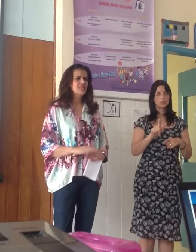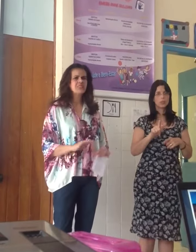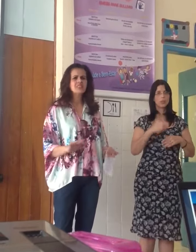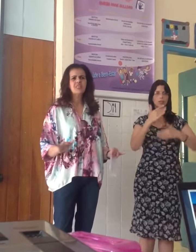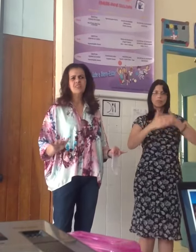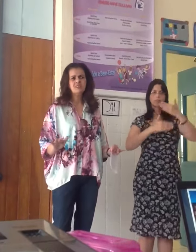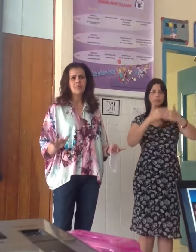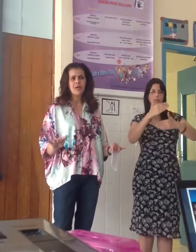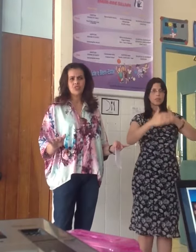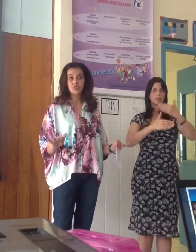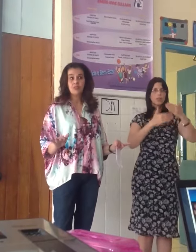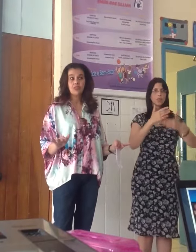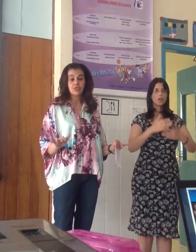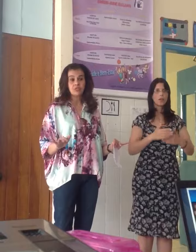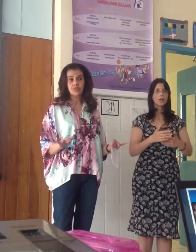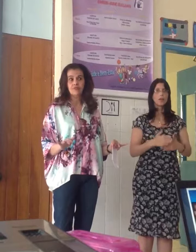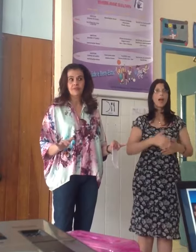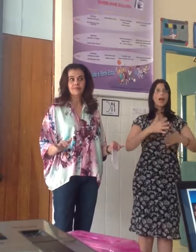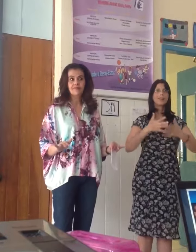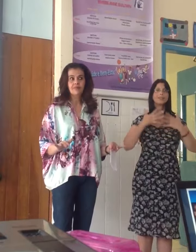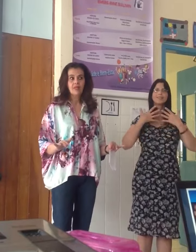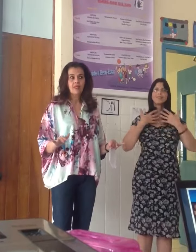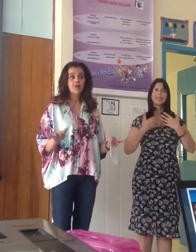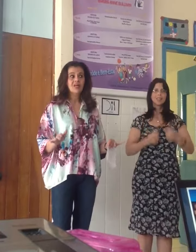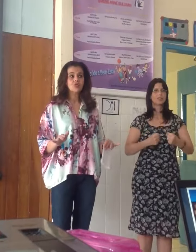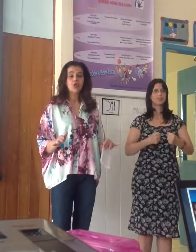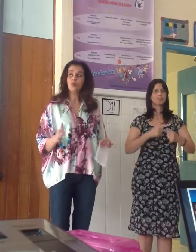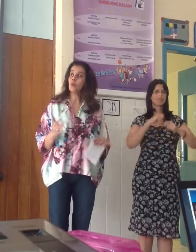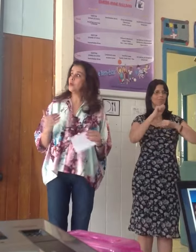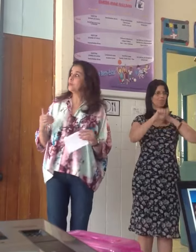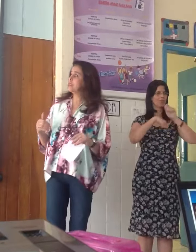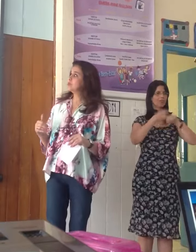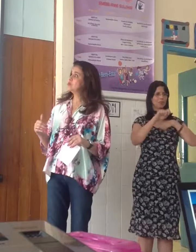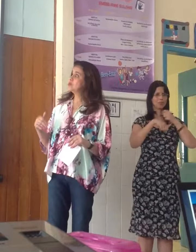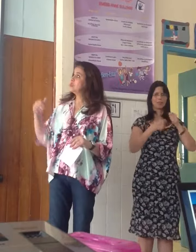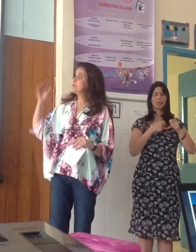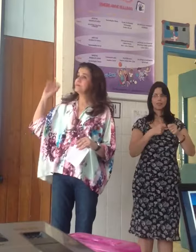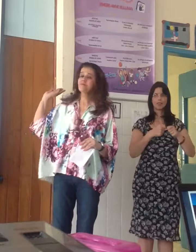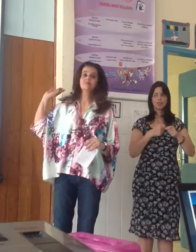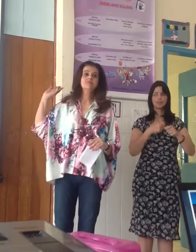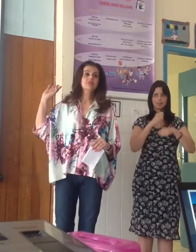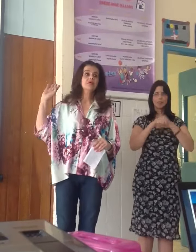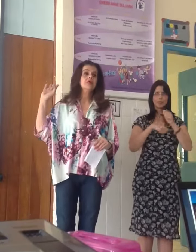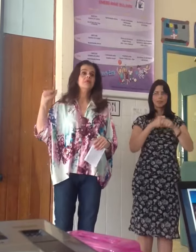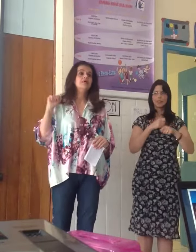já cansei dessa parte administrativa. Eu acho que é o meu momento de